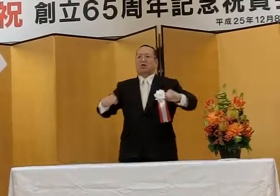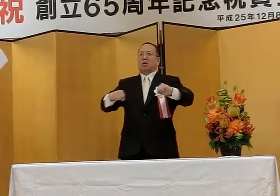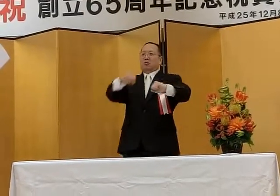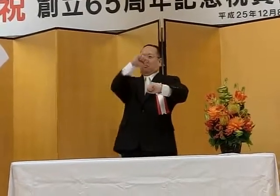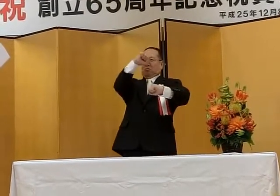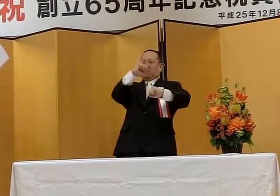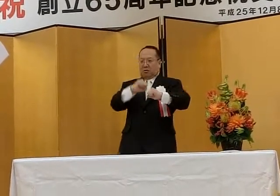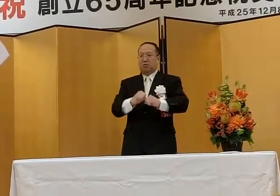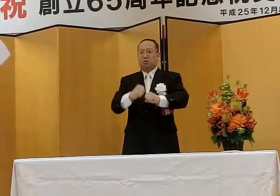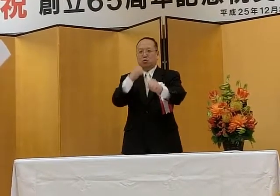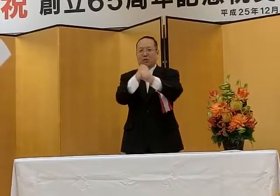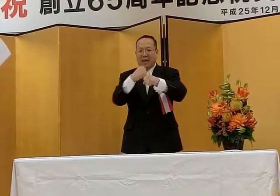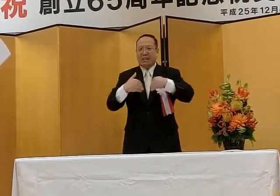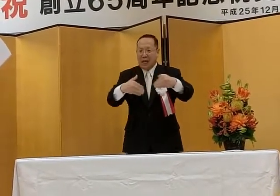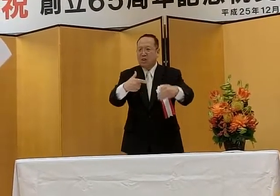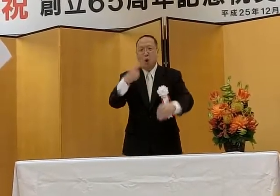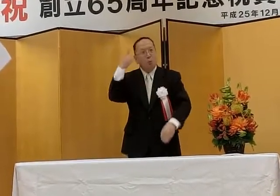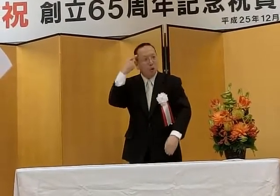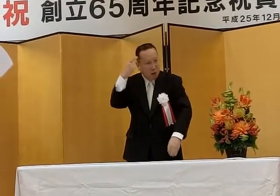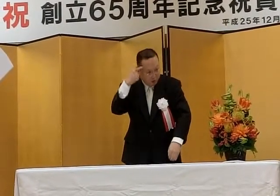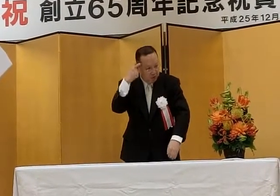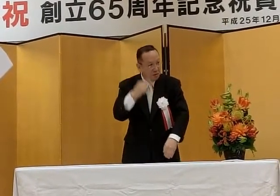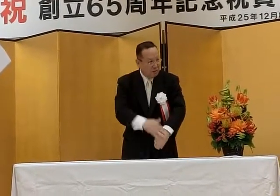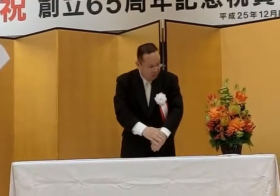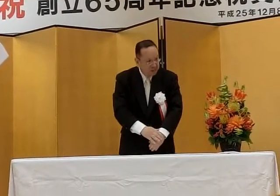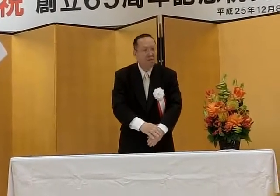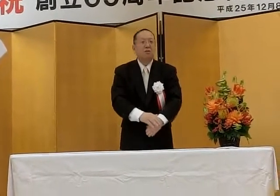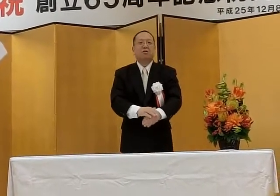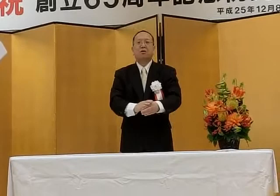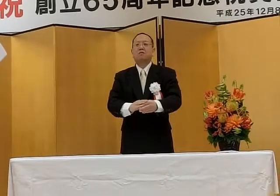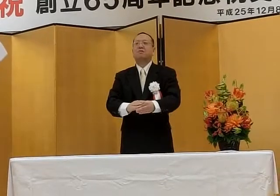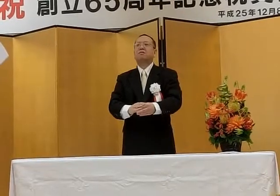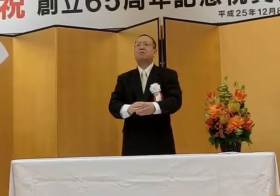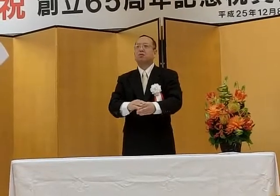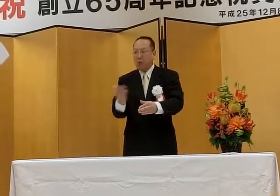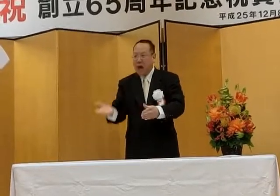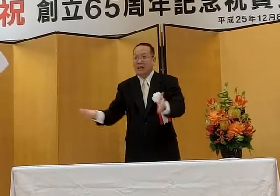幸せ、子どものために努力していきたいと思っております。